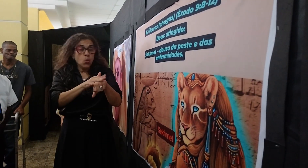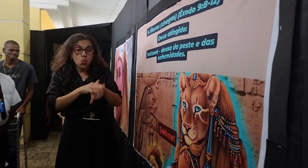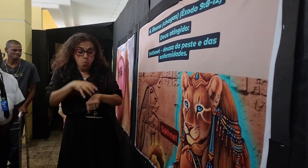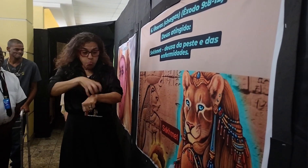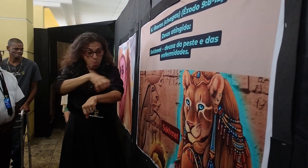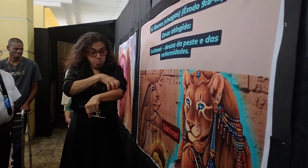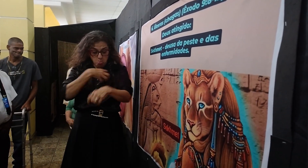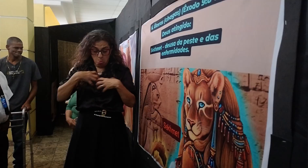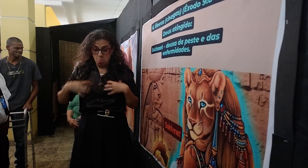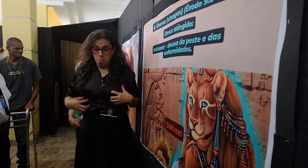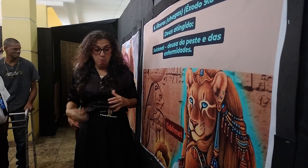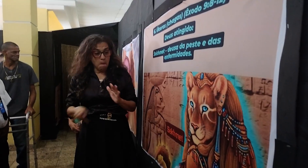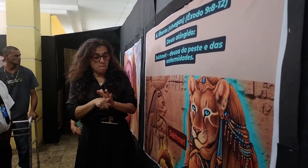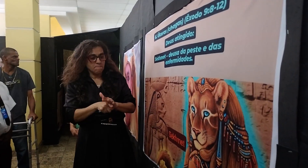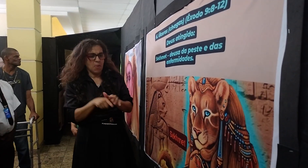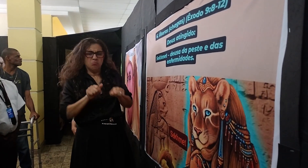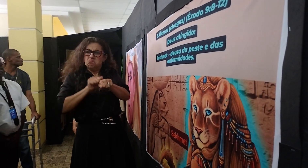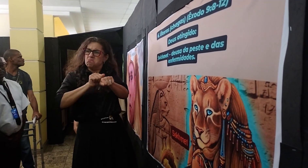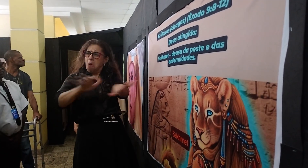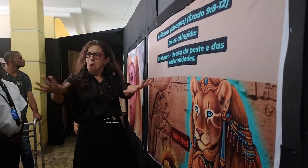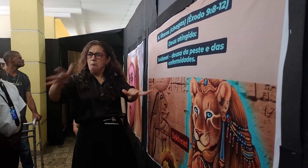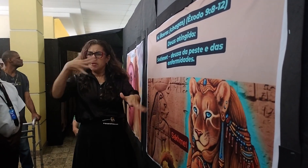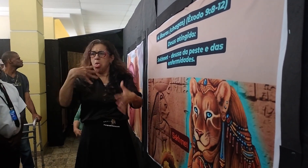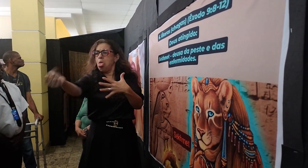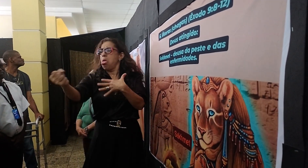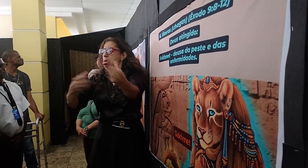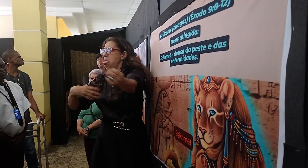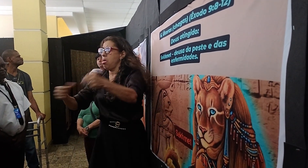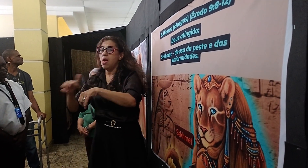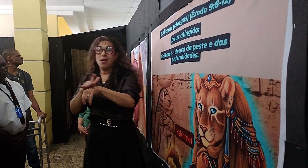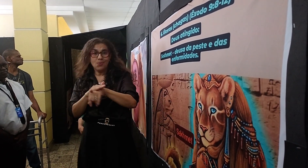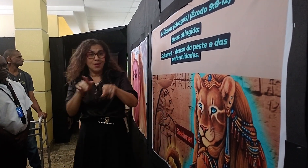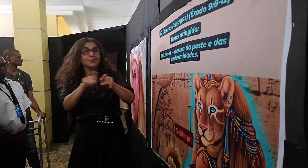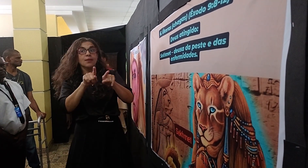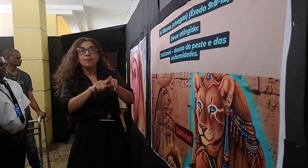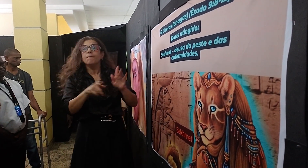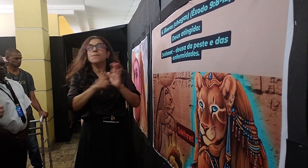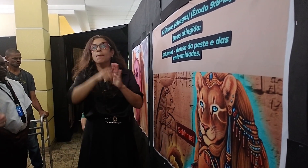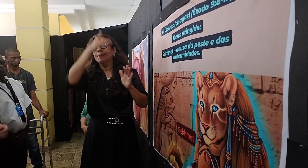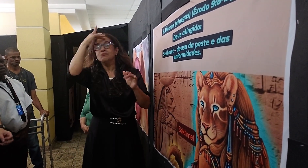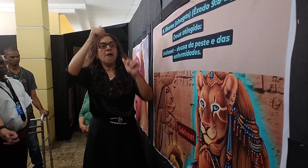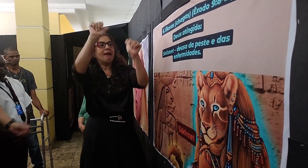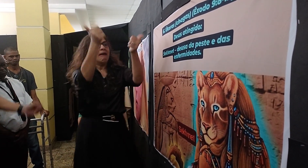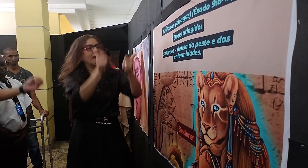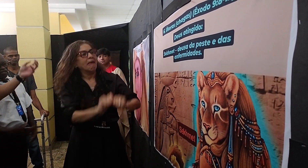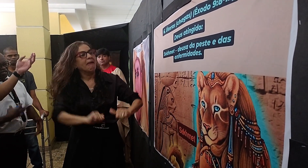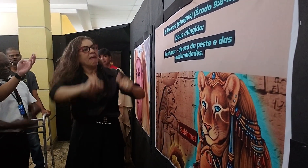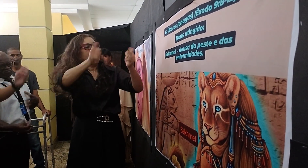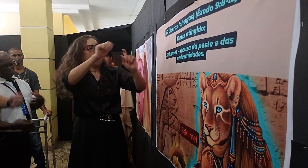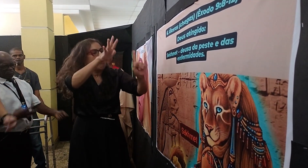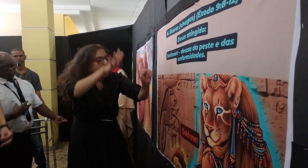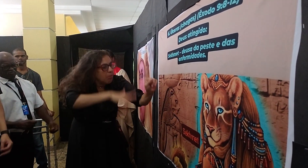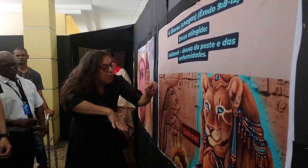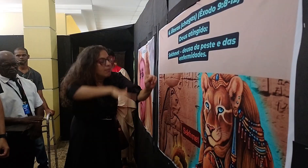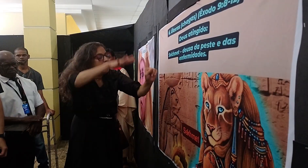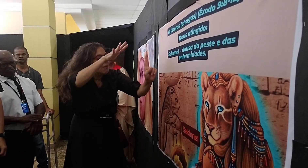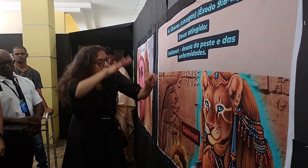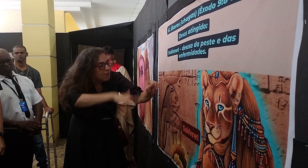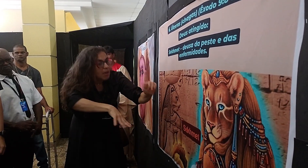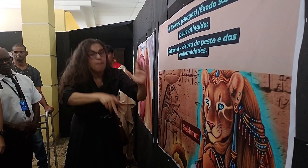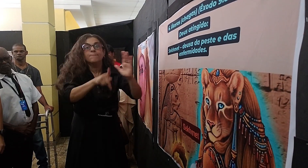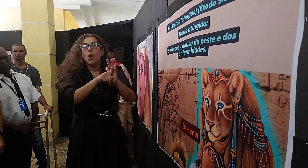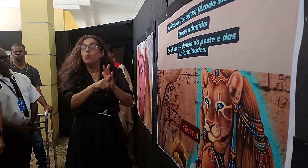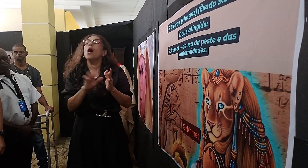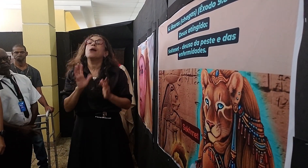deusa responsável da peste e das enfermidades. Então essa deusa para eles era forte naquela época. Então em todo o Egito eles ficam